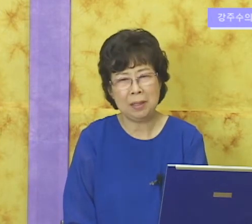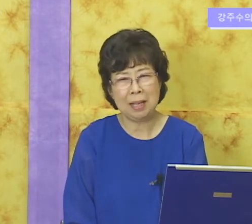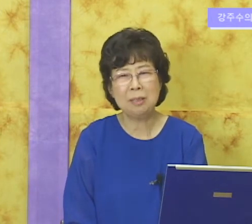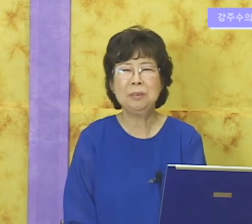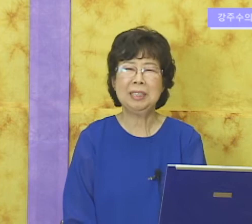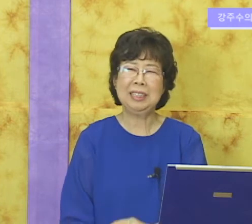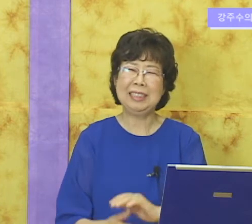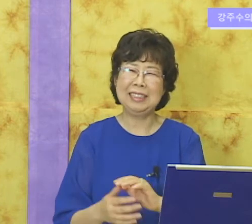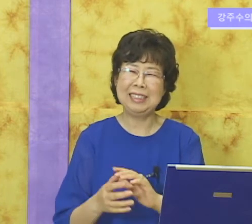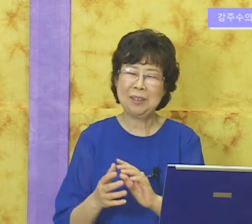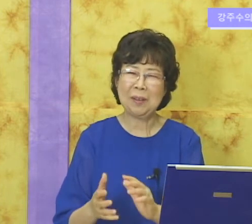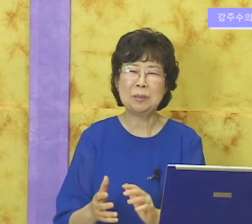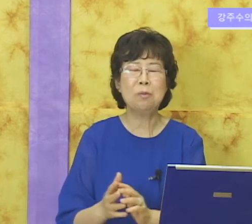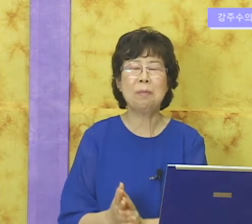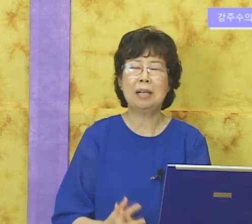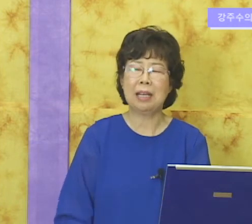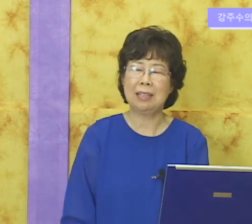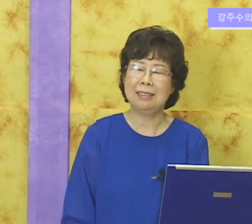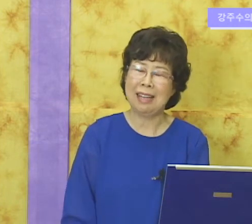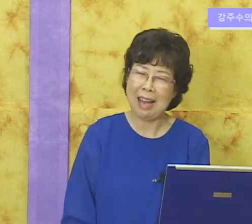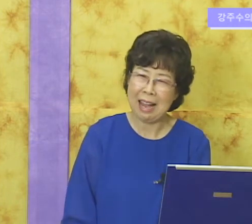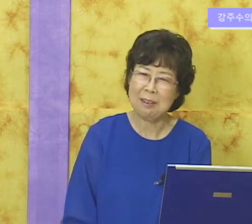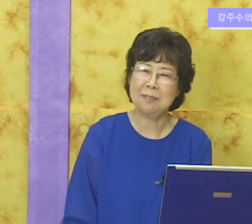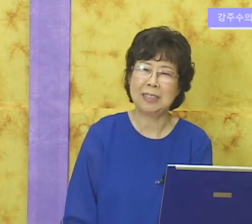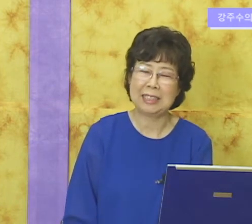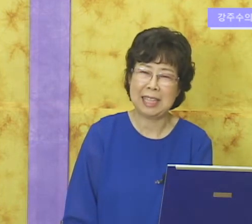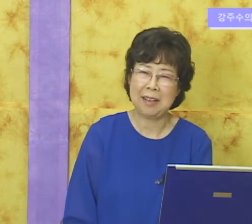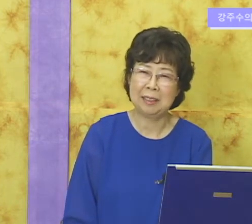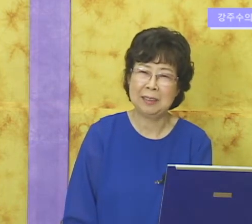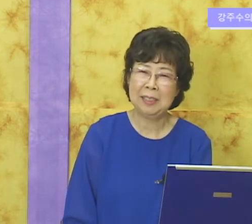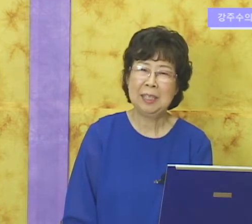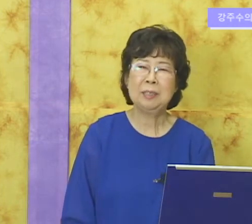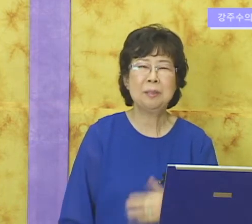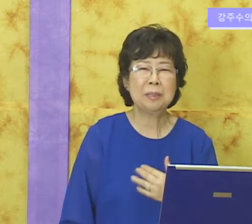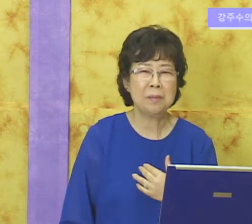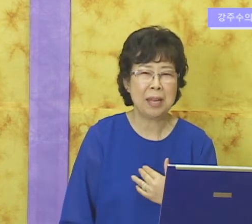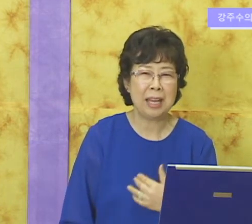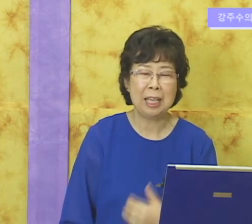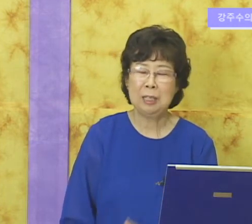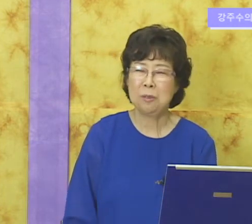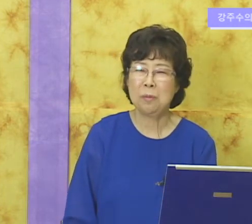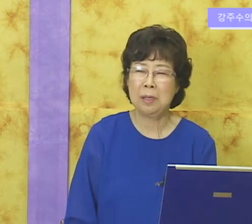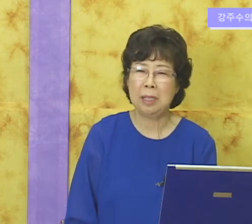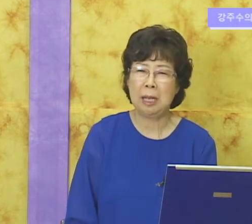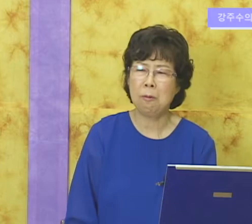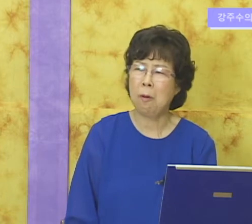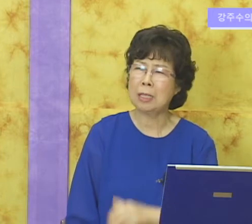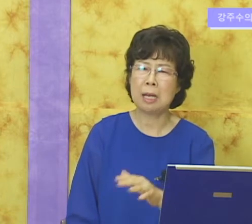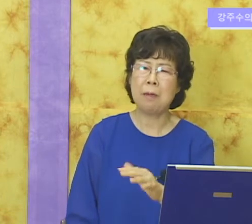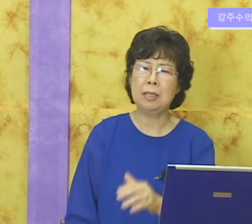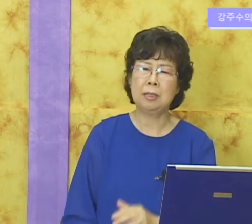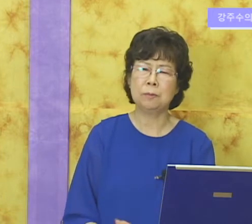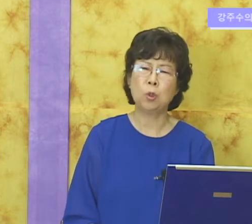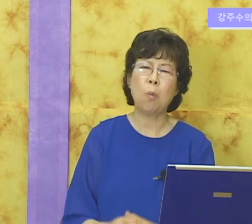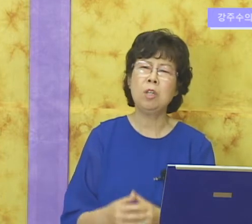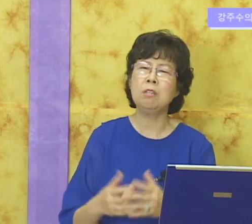빠릅니다. 그분들도 소문 빠르다는 걸 다 알고 계세요. 저도 처음에 수업 배울 때 농아 사회는 소문이